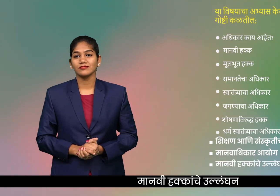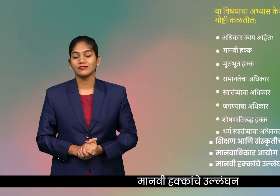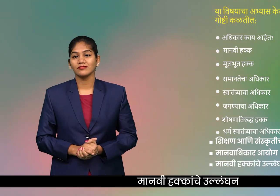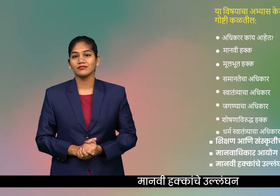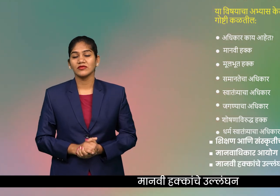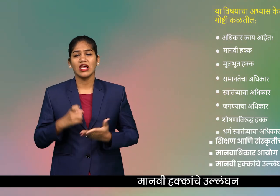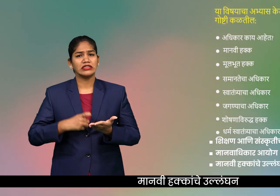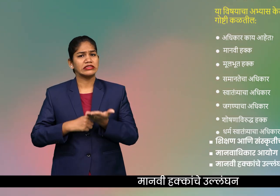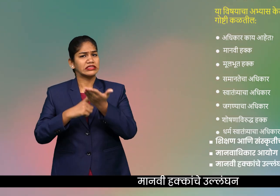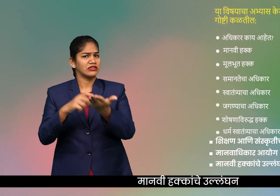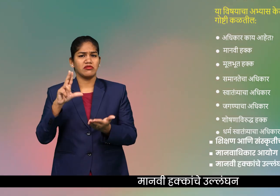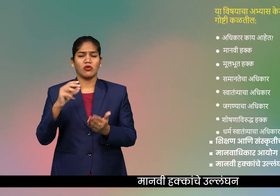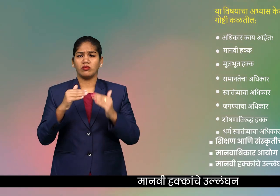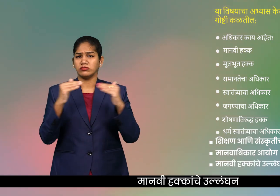मानवी हक्काचे उल्लंघन